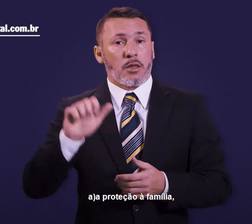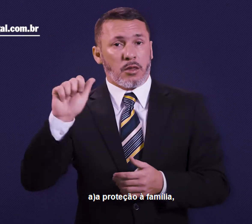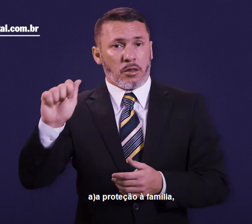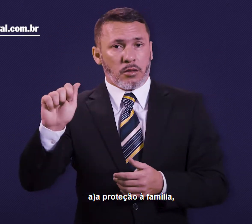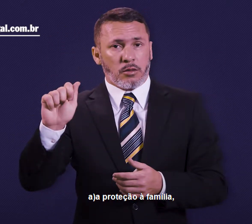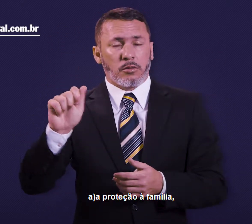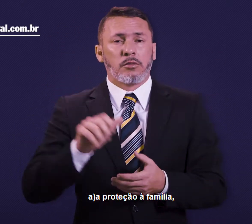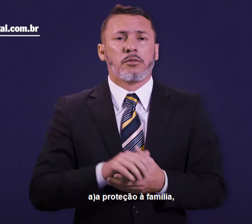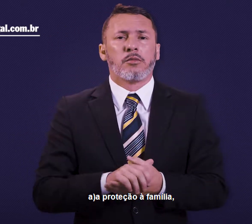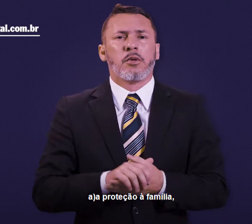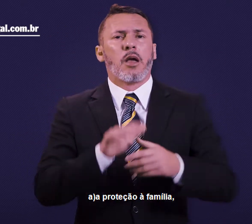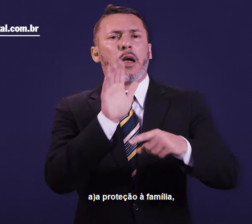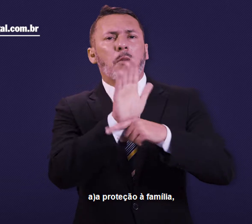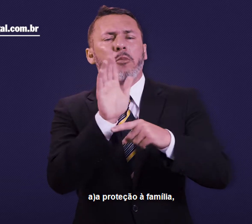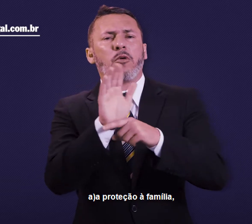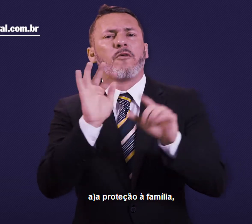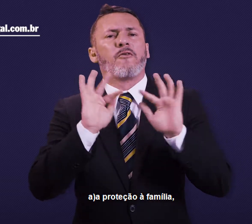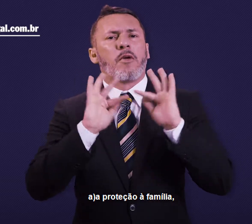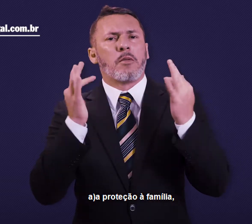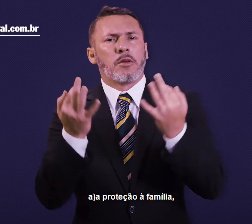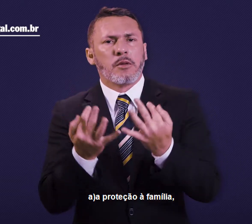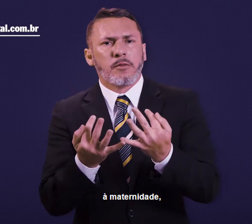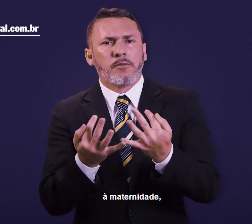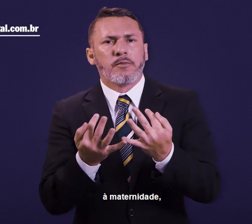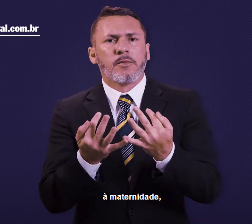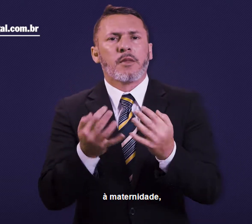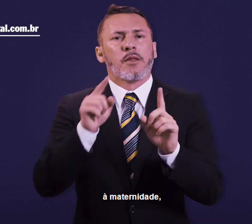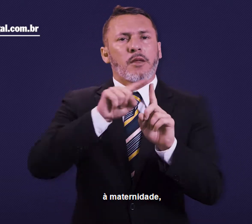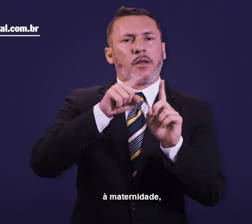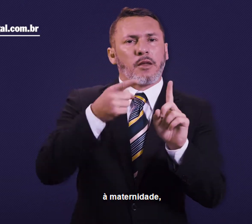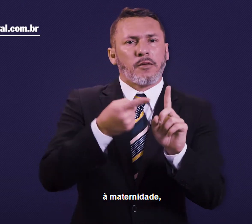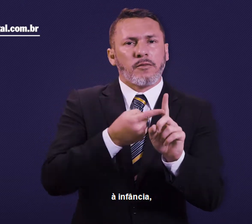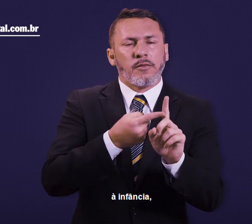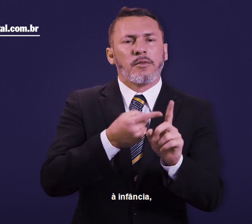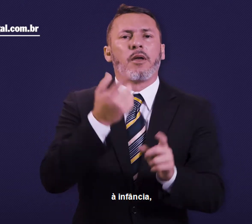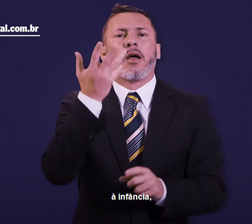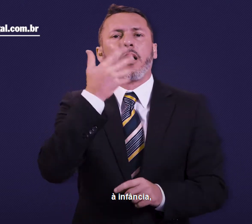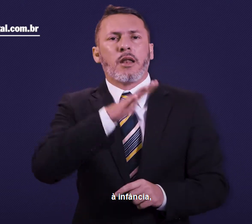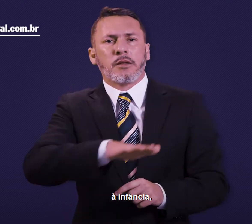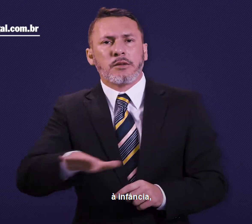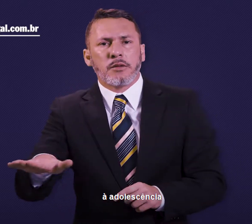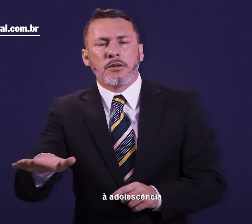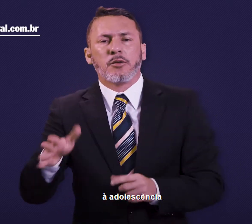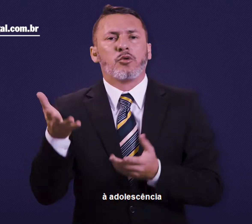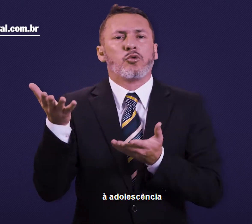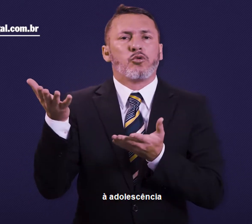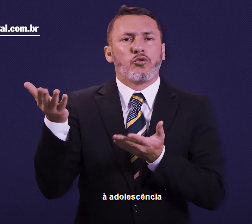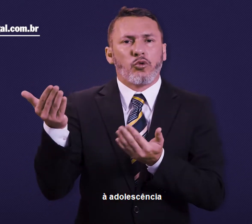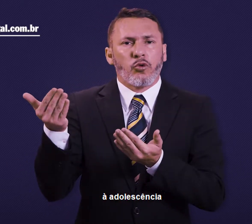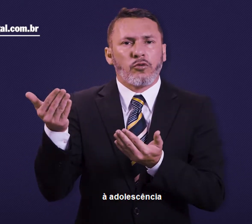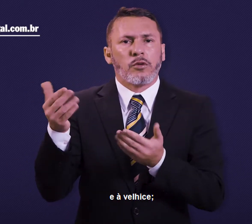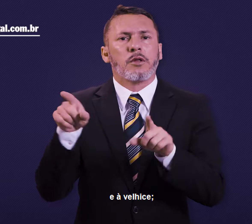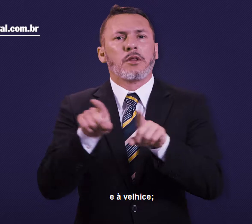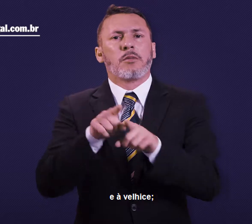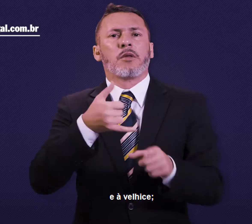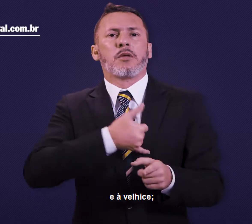Alínea A. A proteção à família, à maternidade, à infância, à adolescência e à